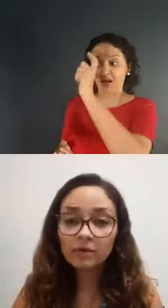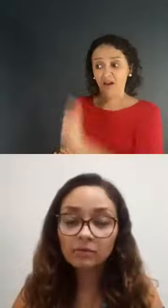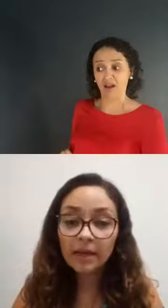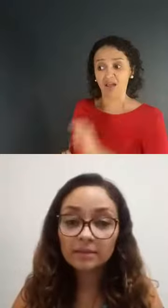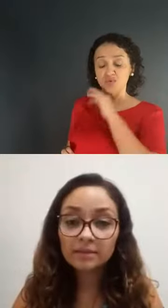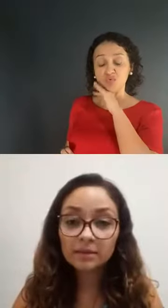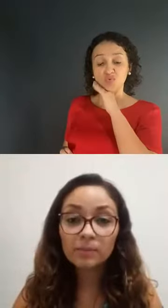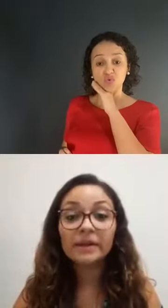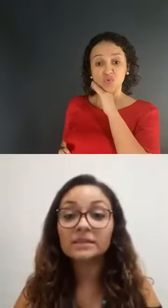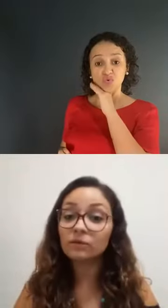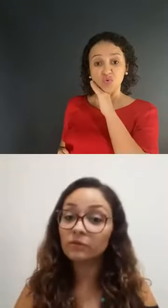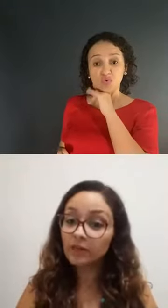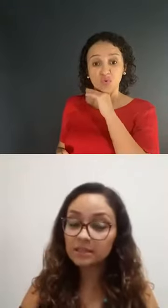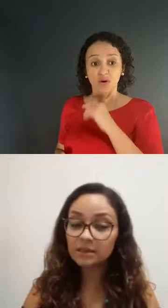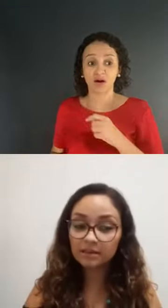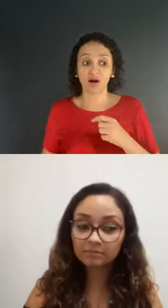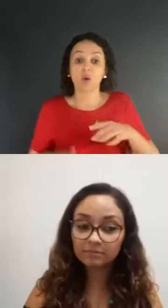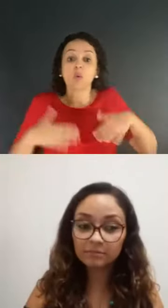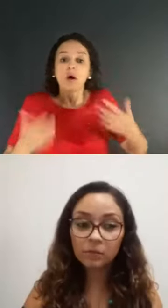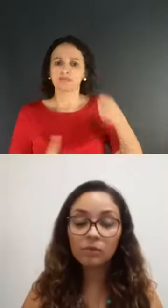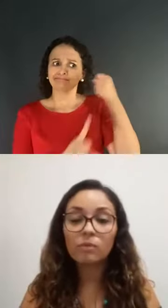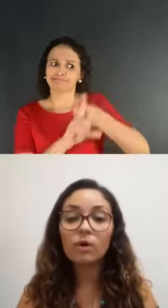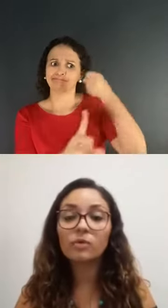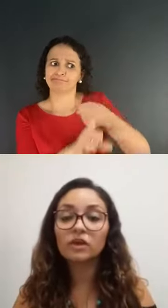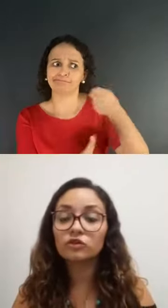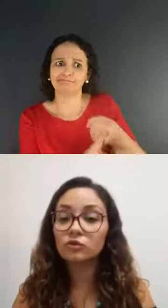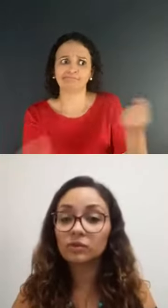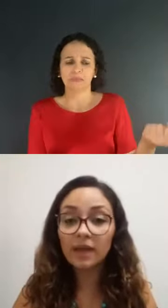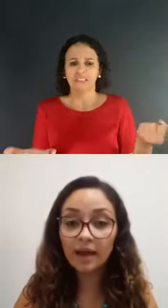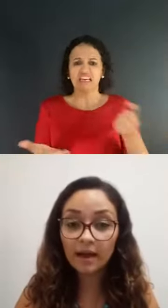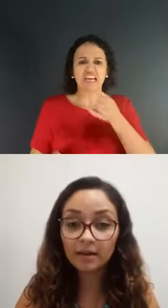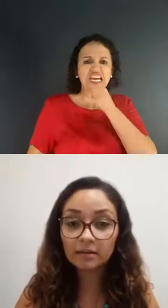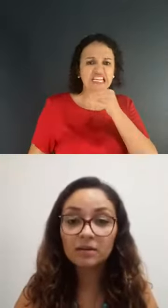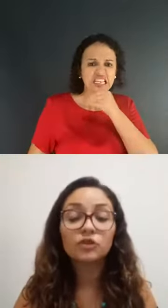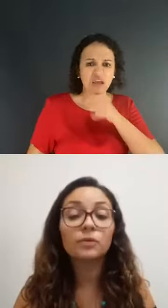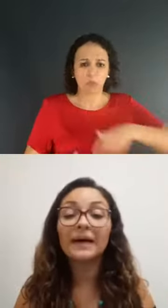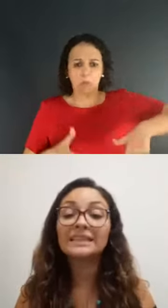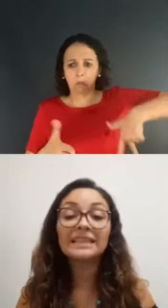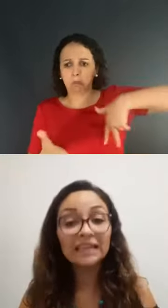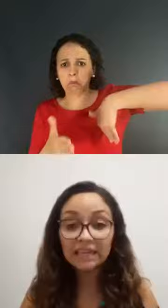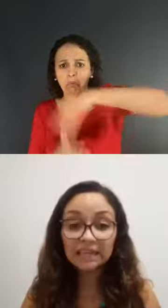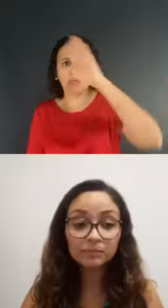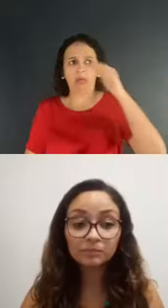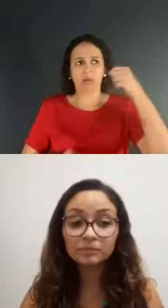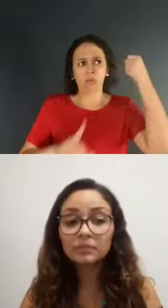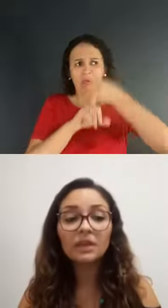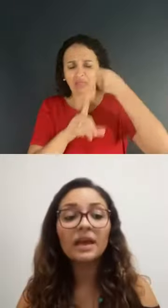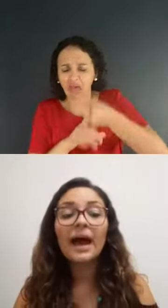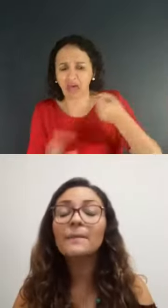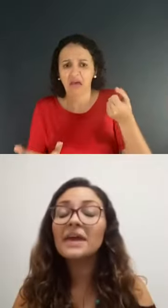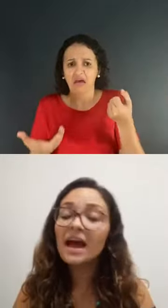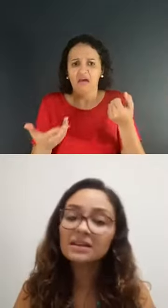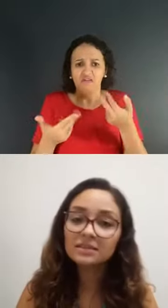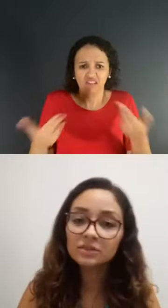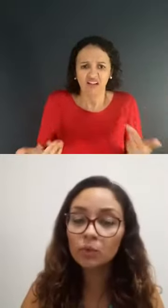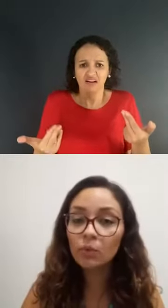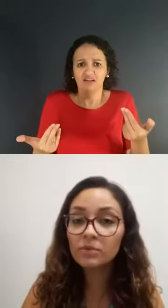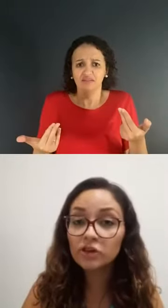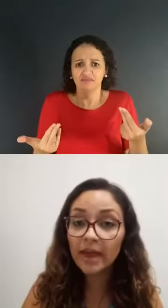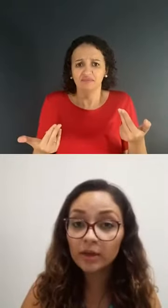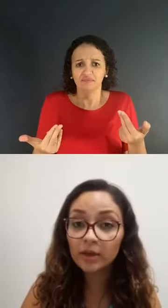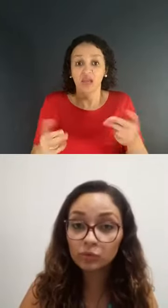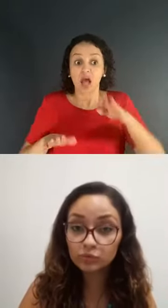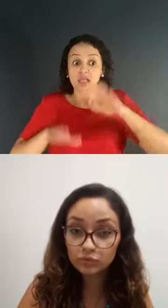Quando acontece uma agressão física, como alguém te chutar, te bater, ameaças